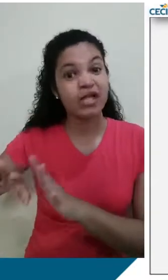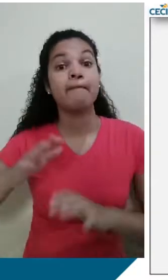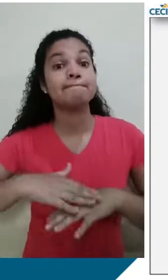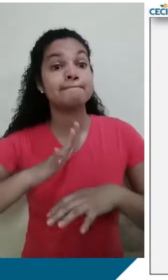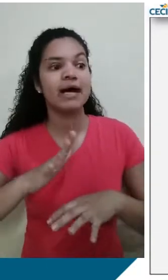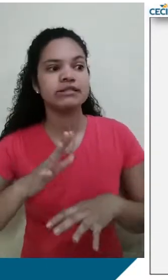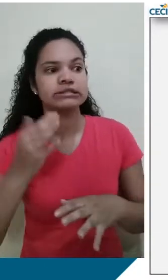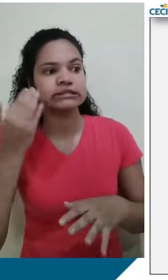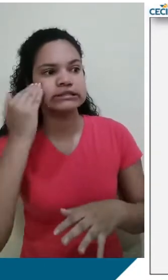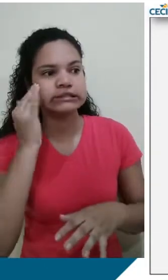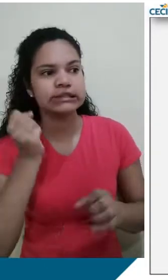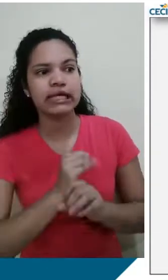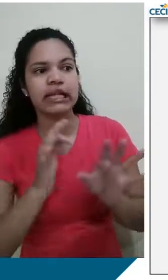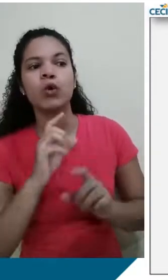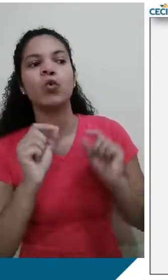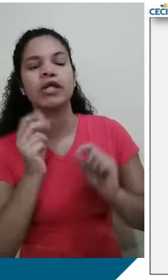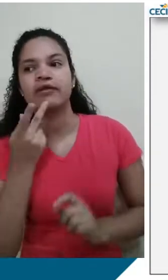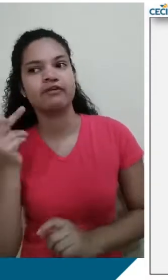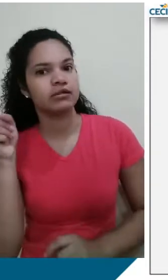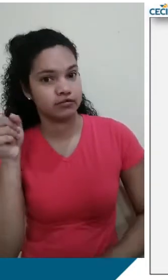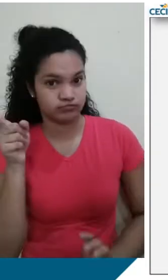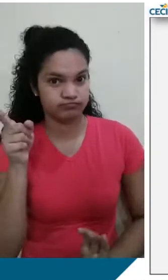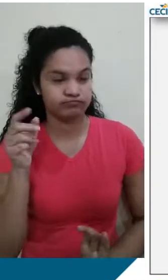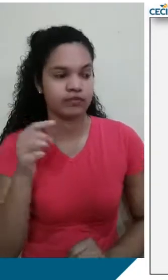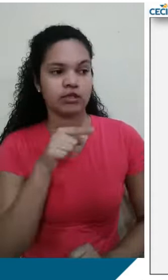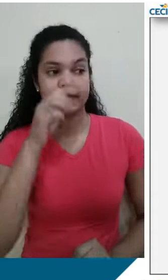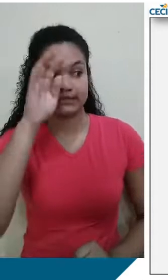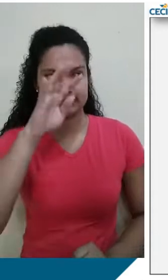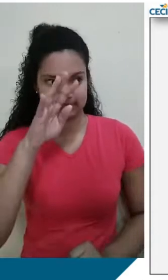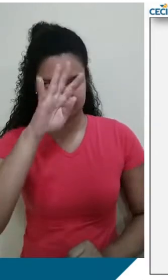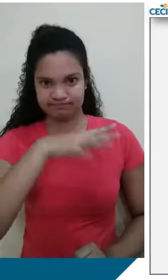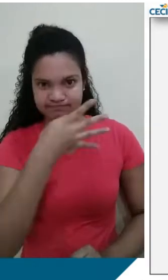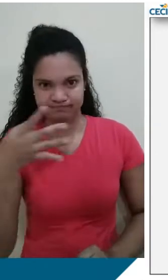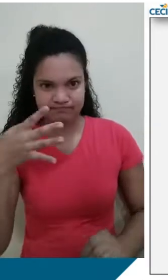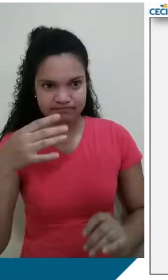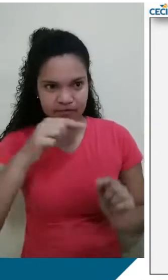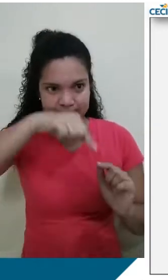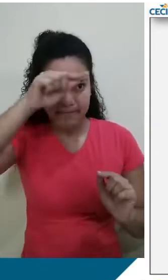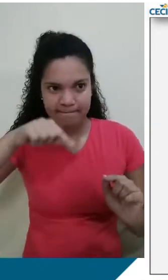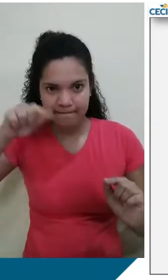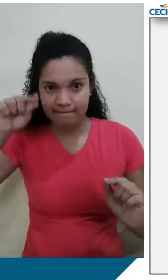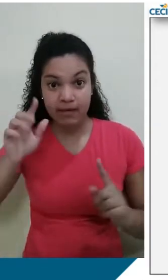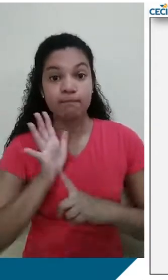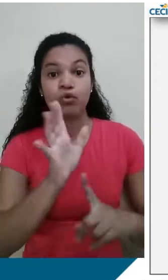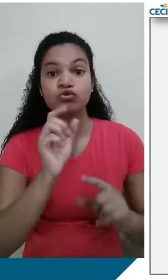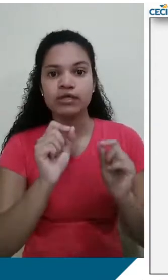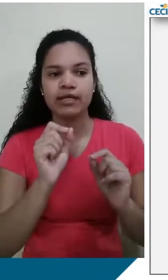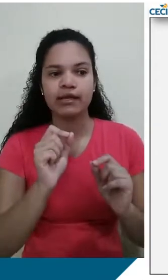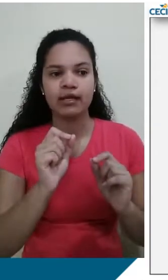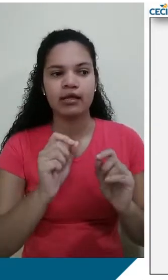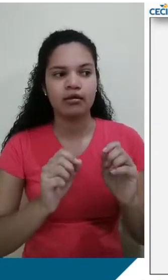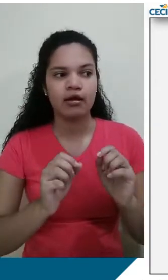da questão para interpretar esse enunciado. Esse gráfico representa a intensidade de